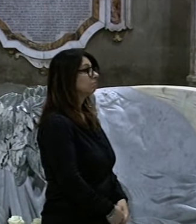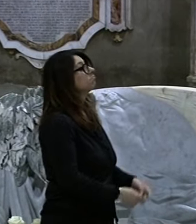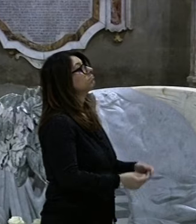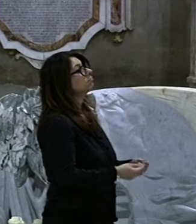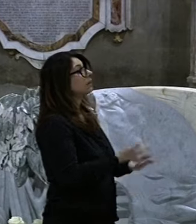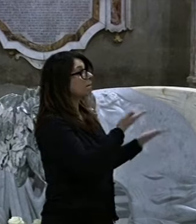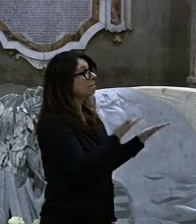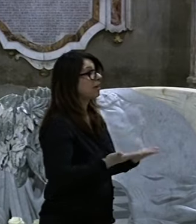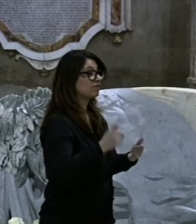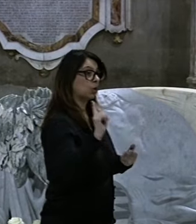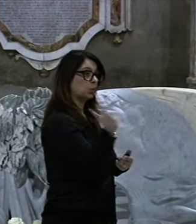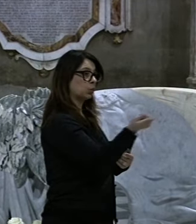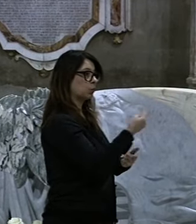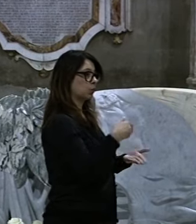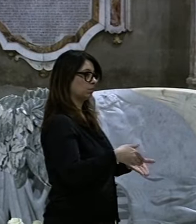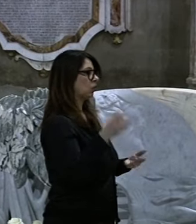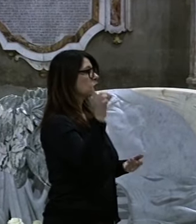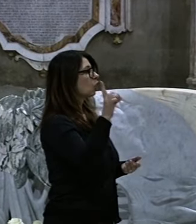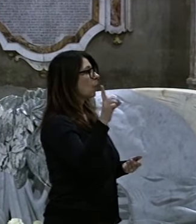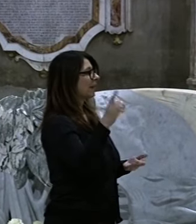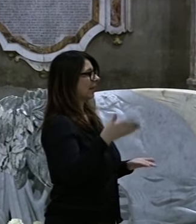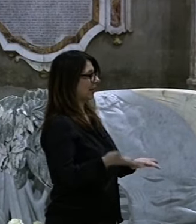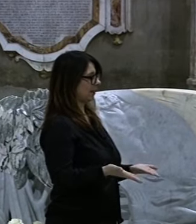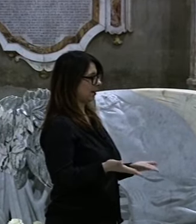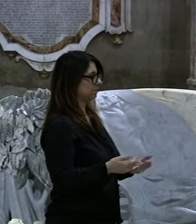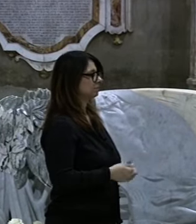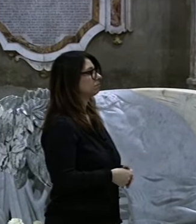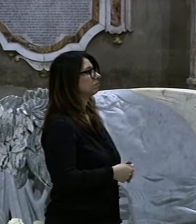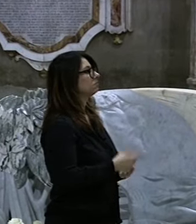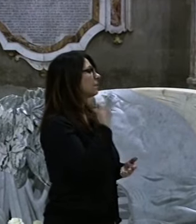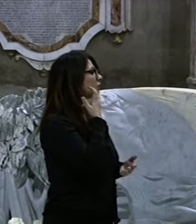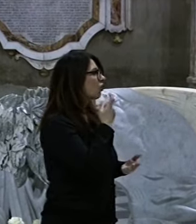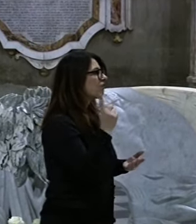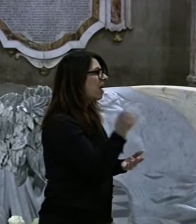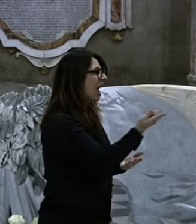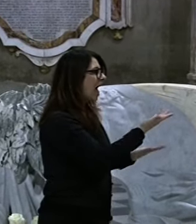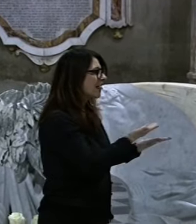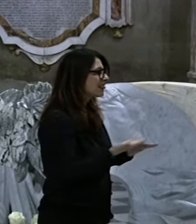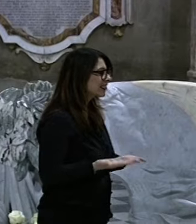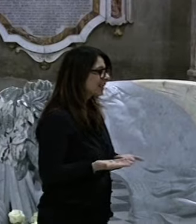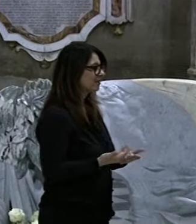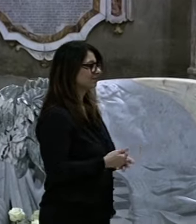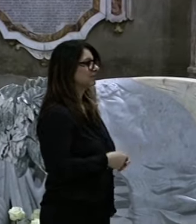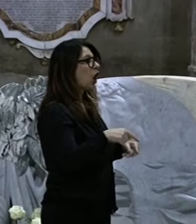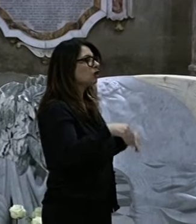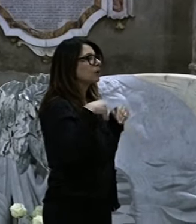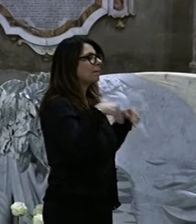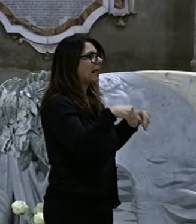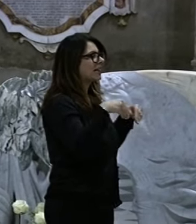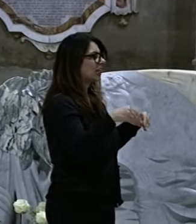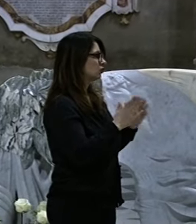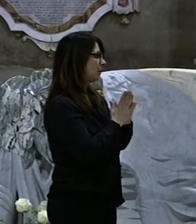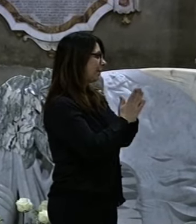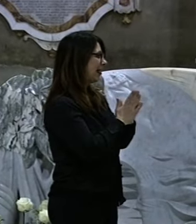Bentrovati tutti voi in questa domenica, bentrovati a tutti coloro che partecipano oggi